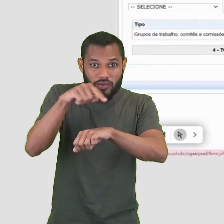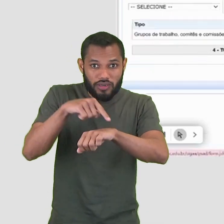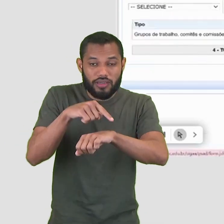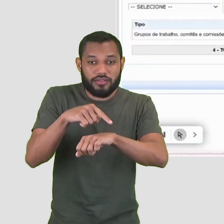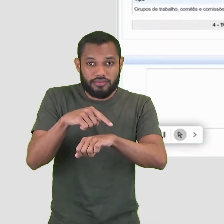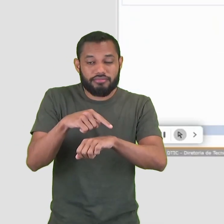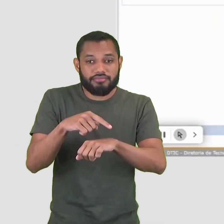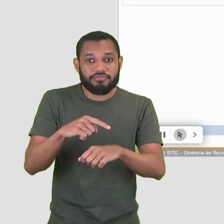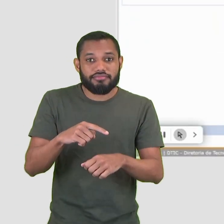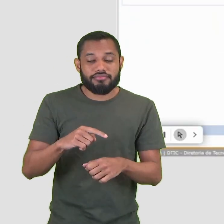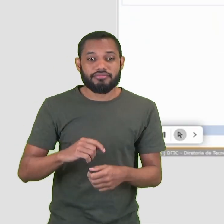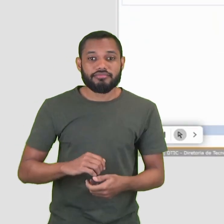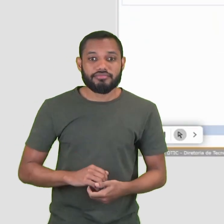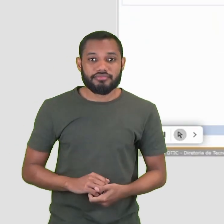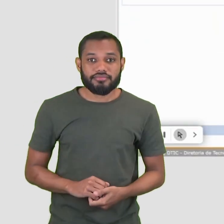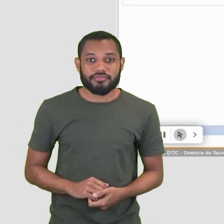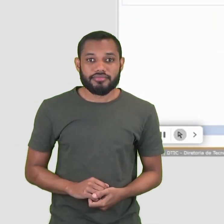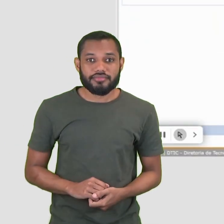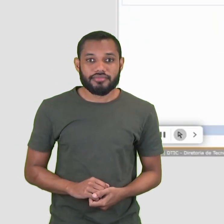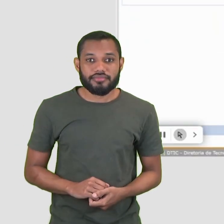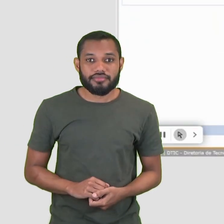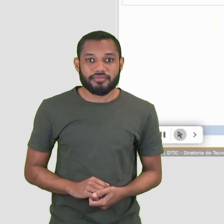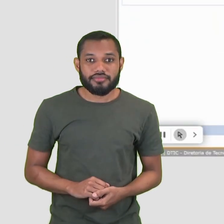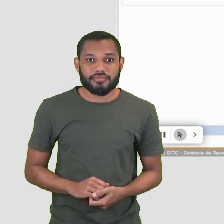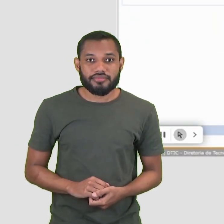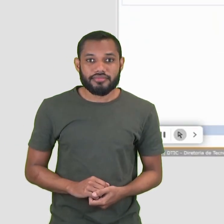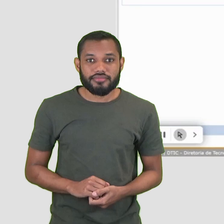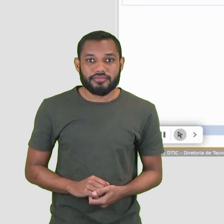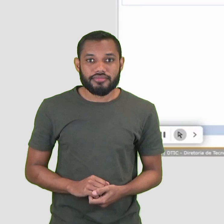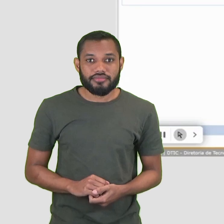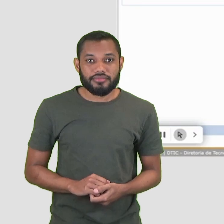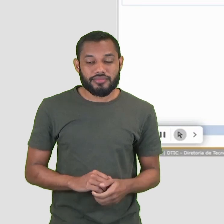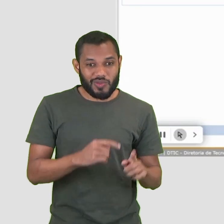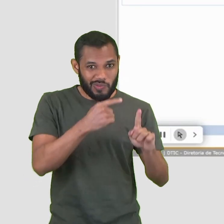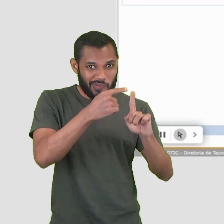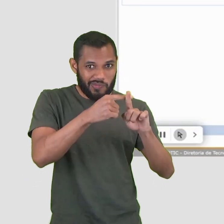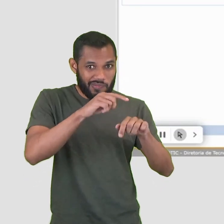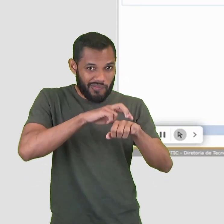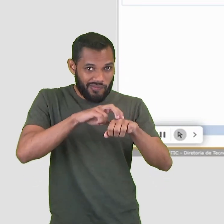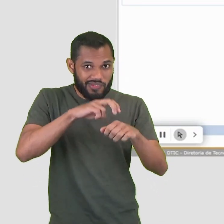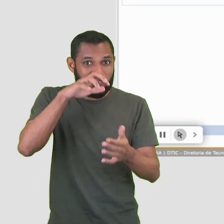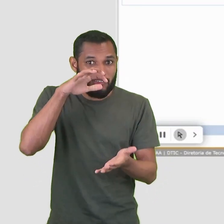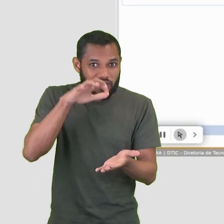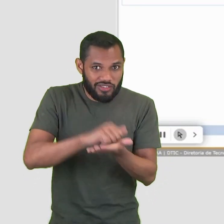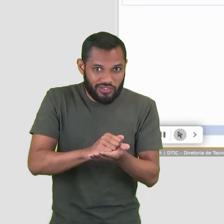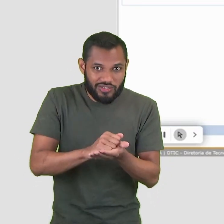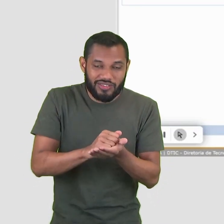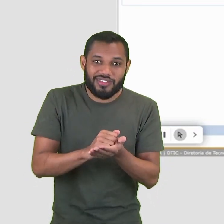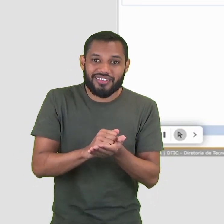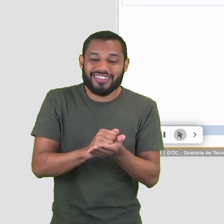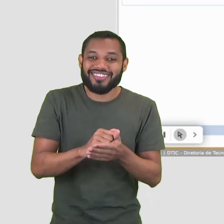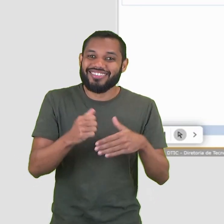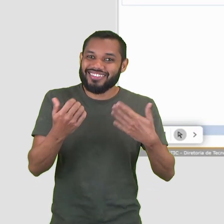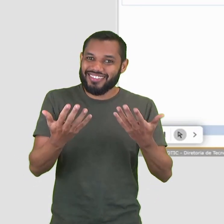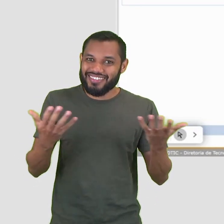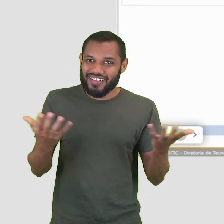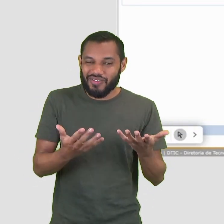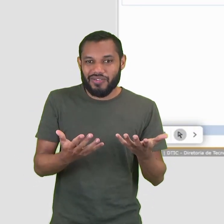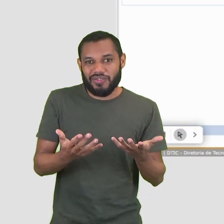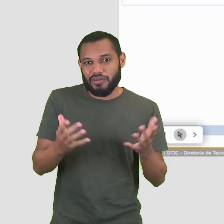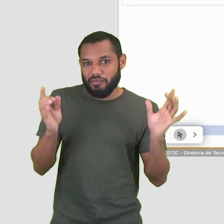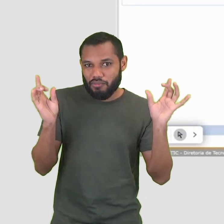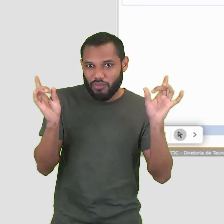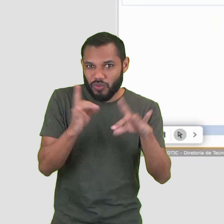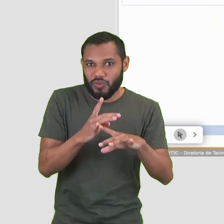faltando. Então, agora eu não tenho mais, né, carga horária pendente